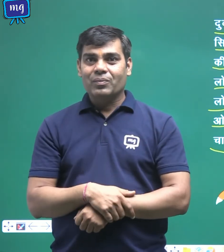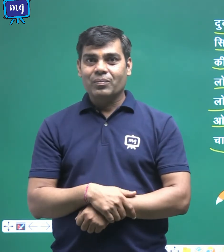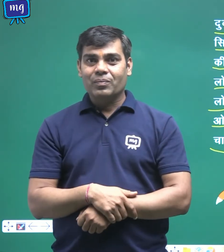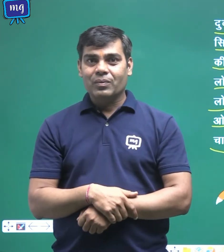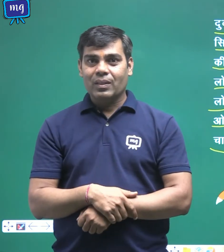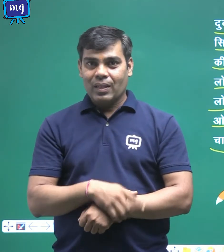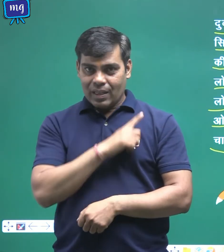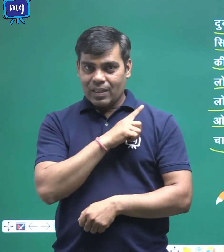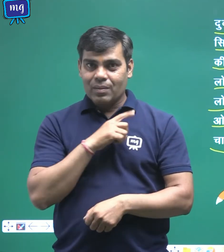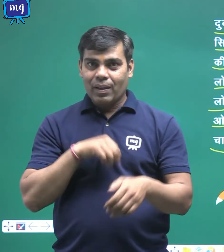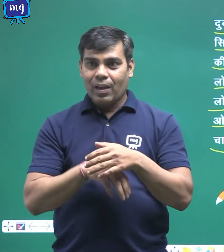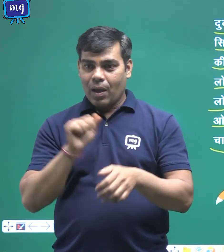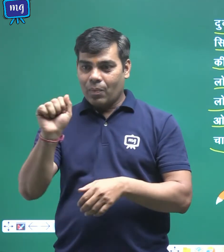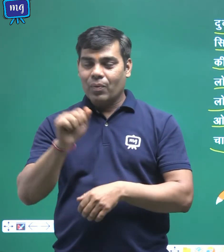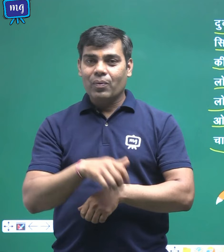इसमें आपको